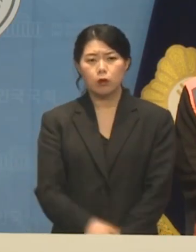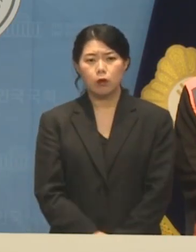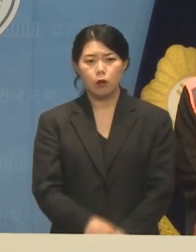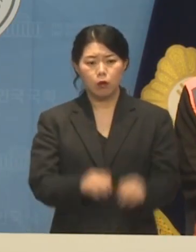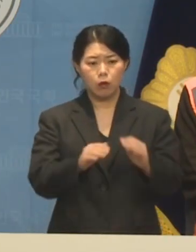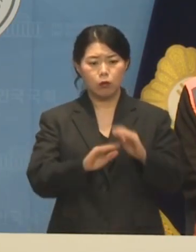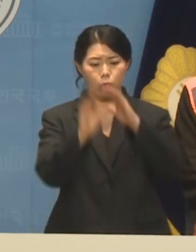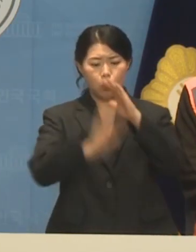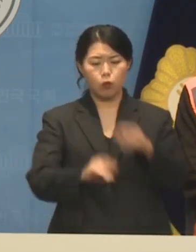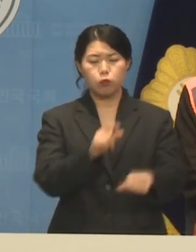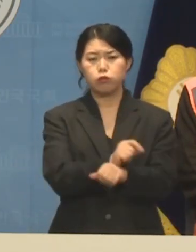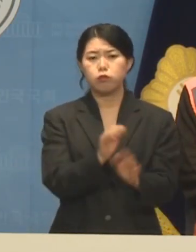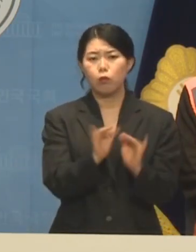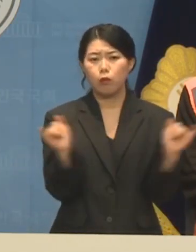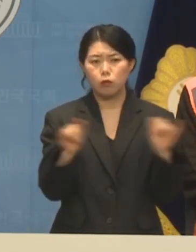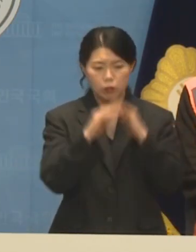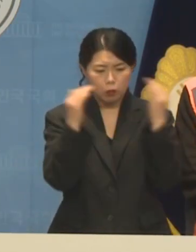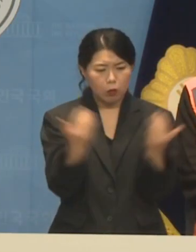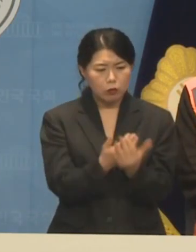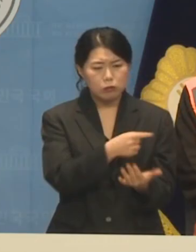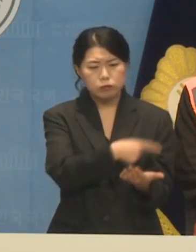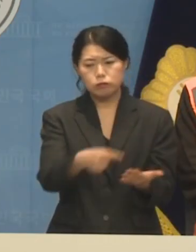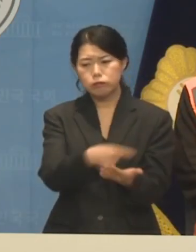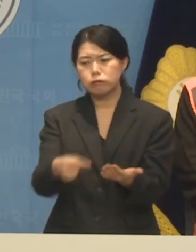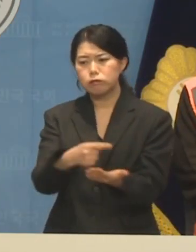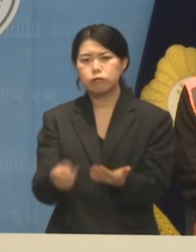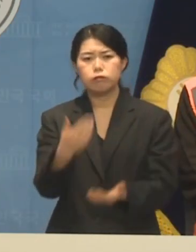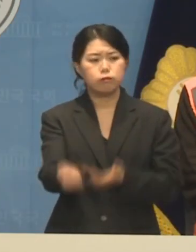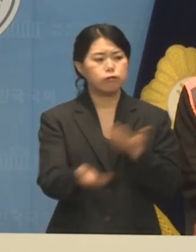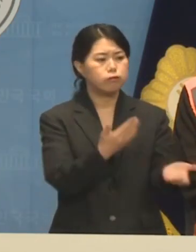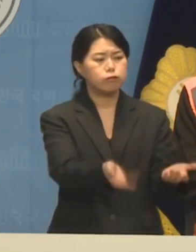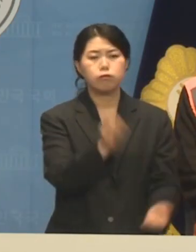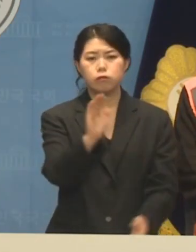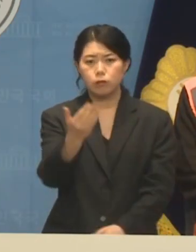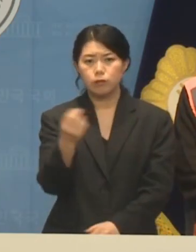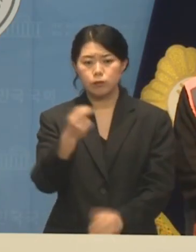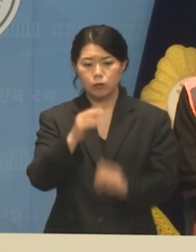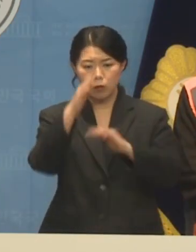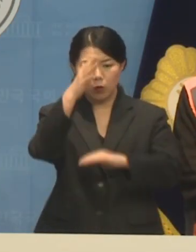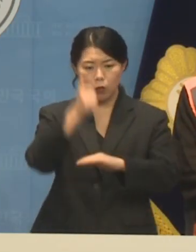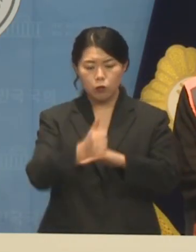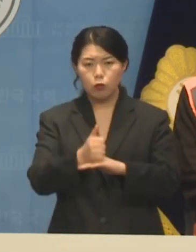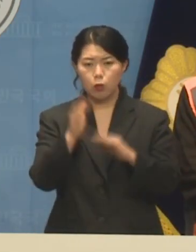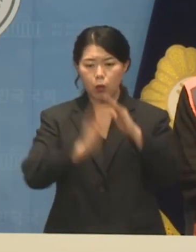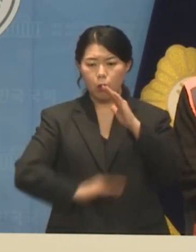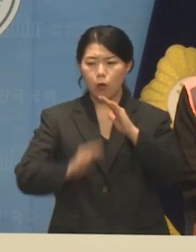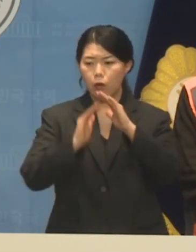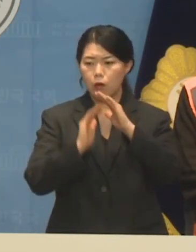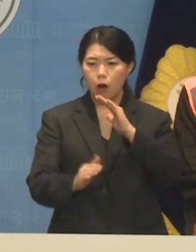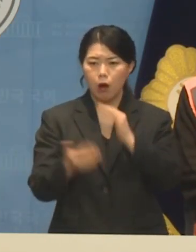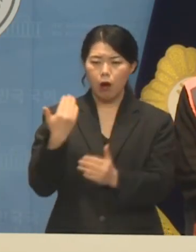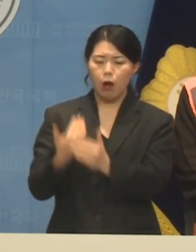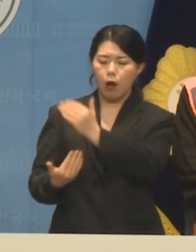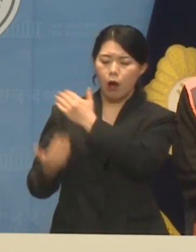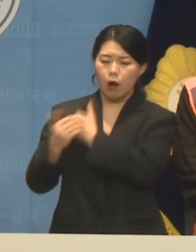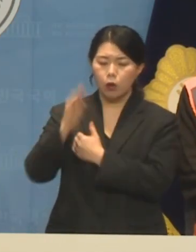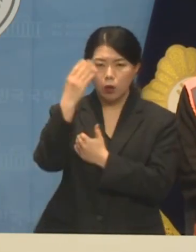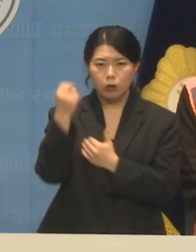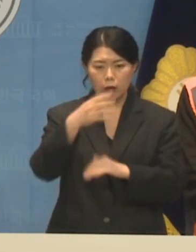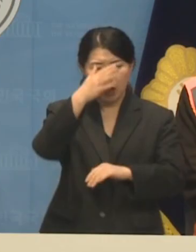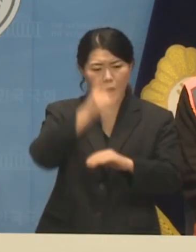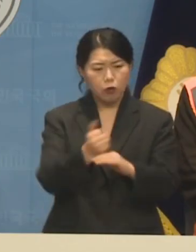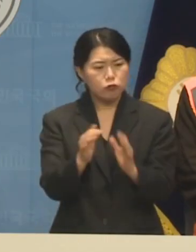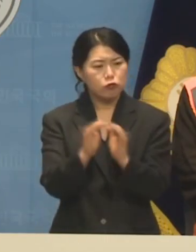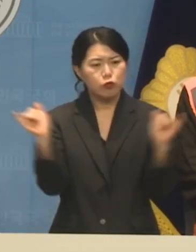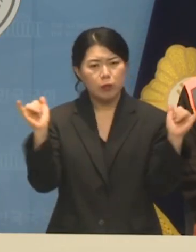공무직 노동자들에게 전가시키는 결과를 낳게 되고 결국은 공공성을 후퇴해서 그 피해를 주민들에게 돌아가게